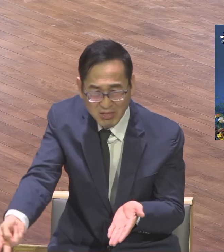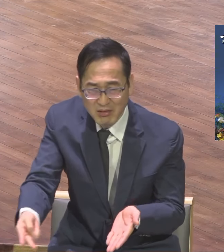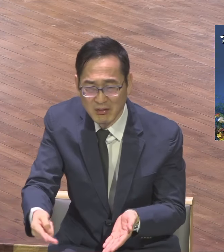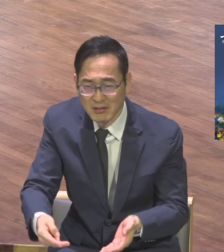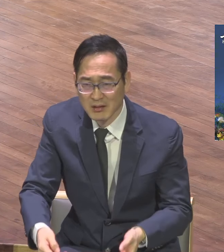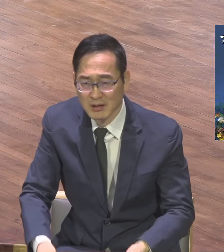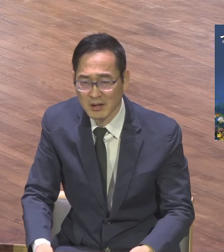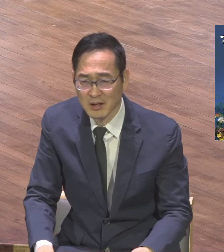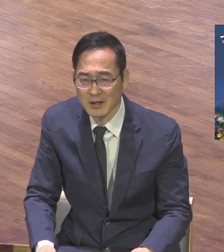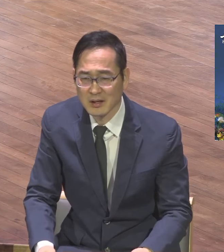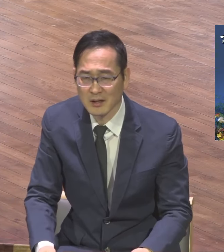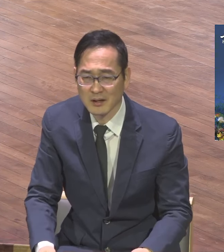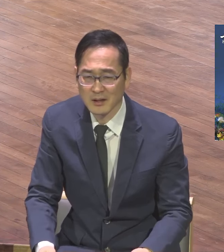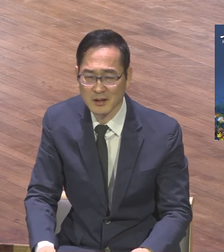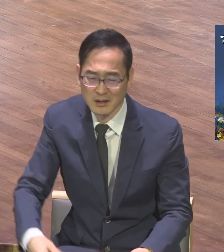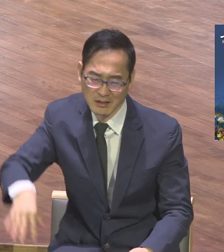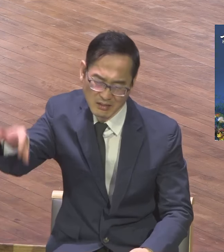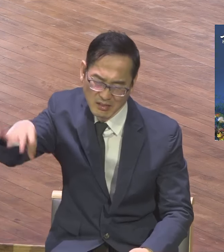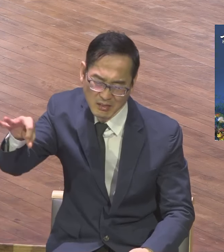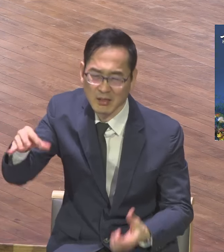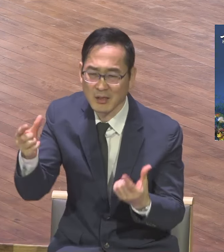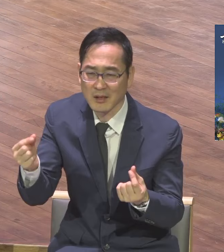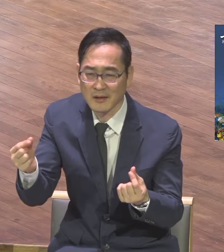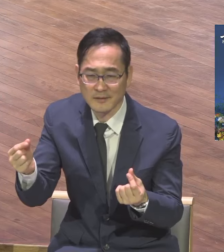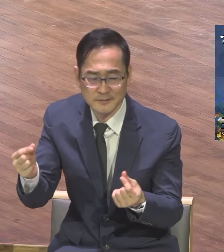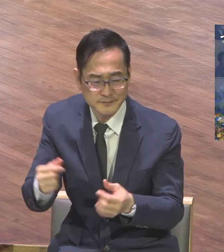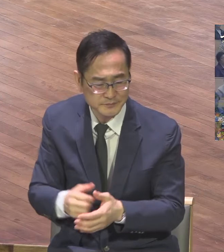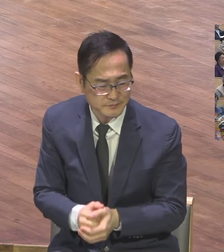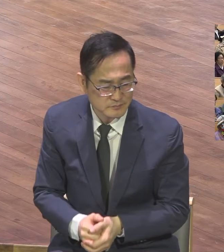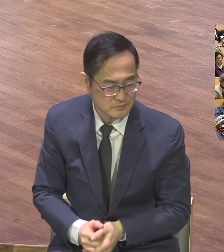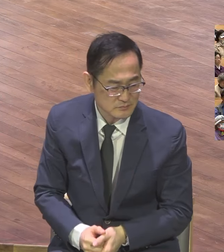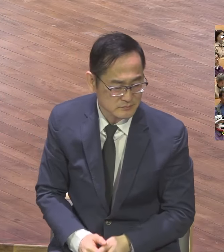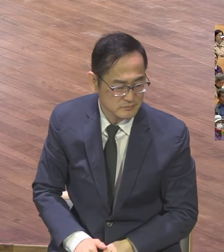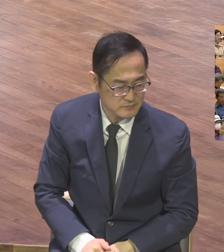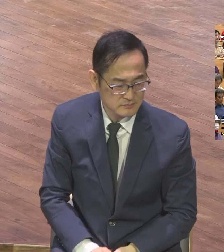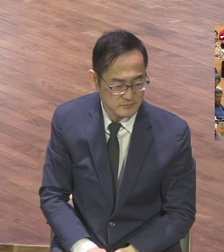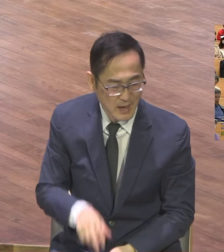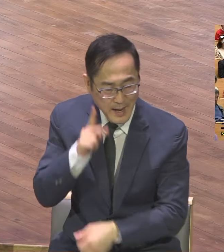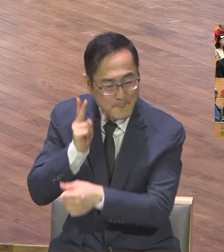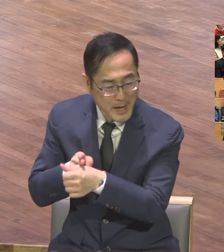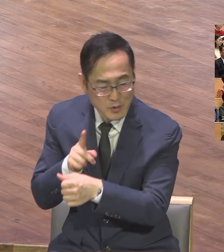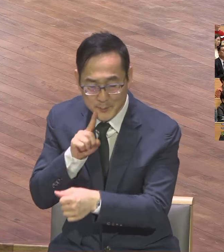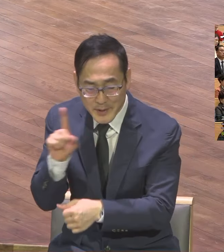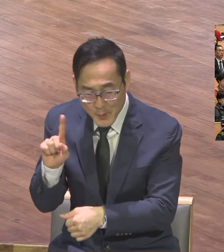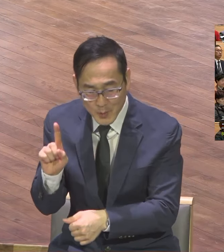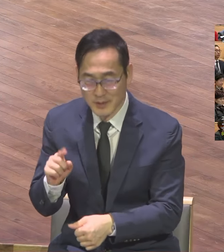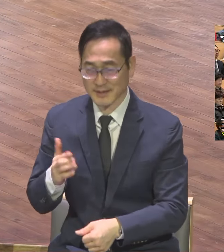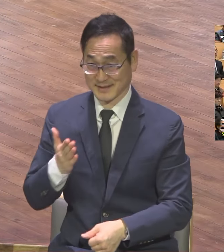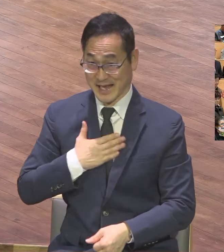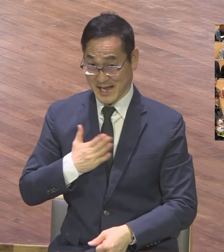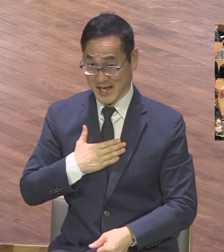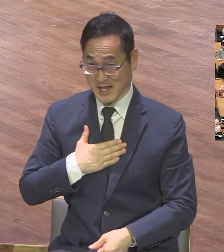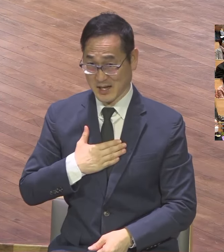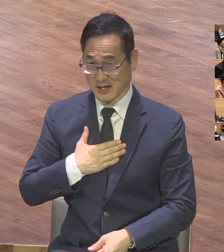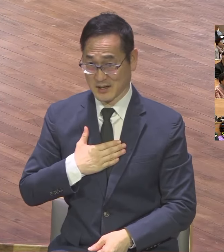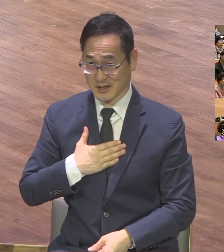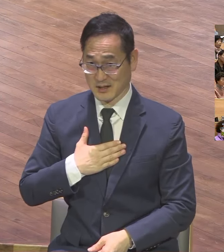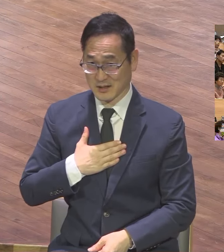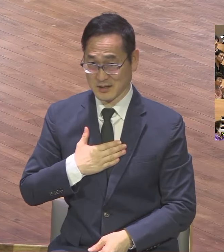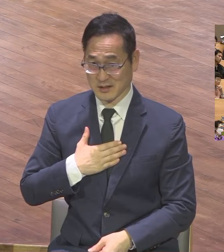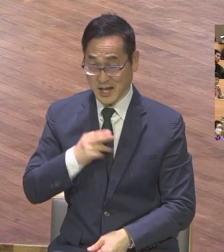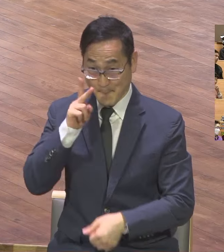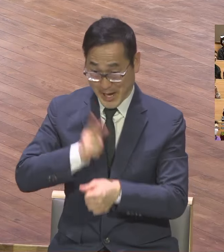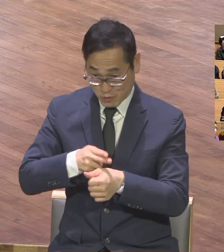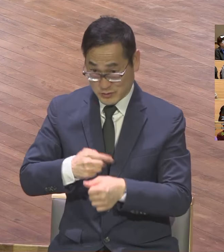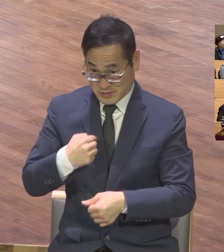사도 바울은 고린도전서 15장 10절에 이렇게 고백합니다. 그러나 내가 나된 것은 하나님의 은혜로 된